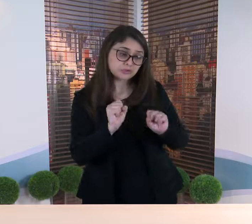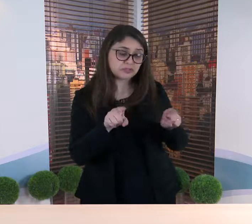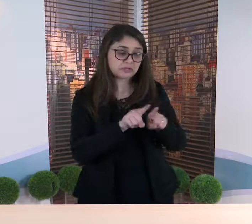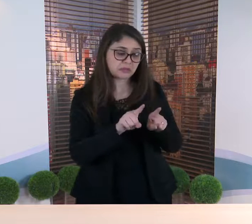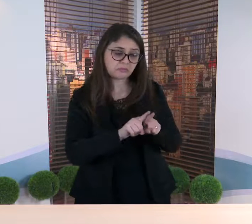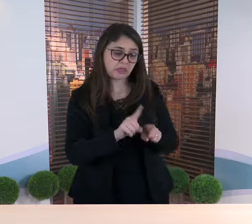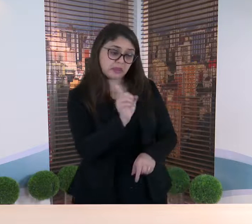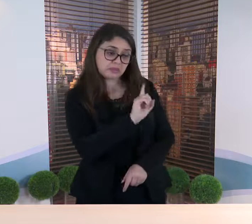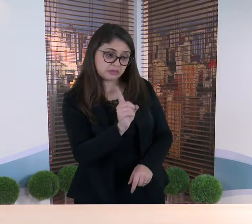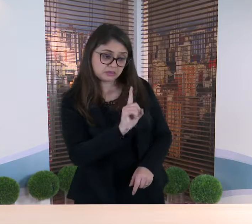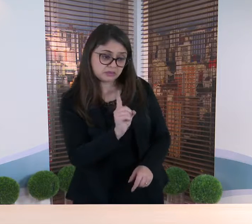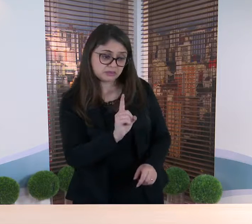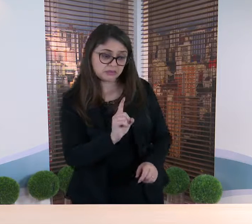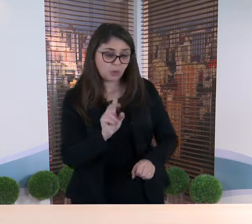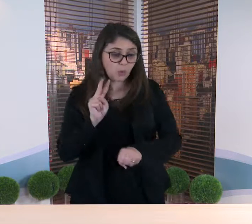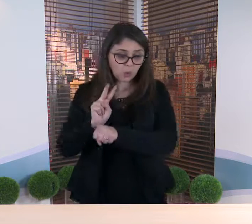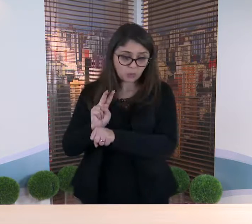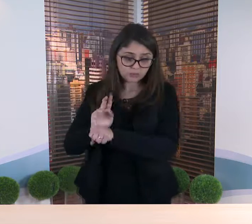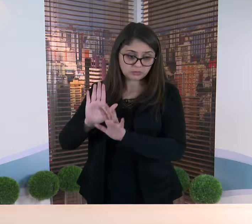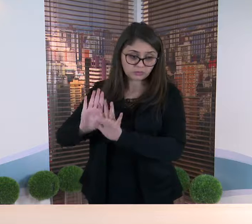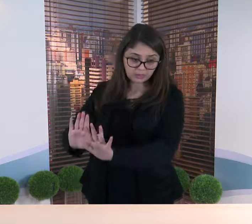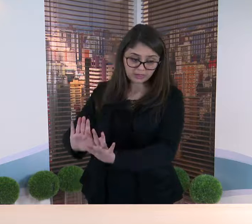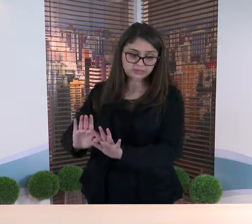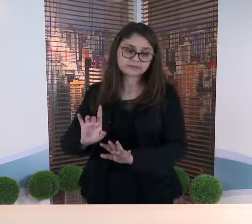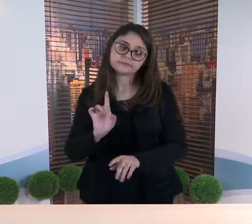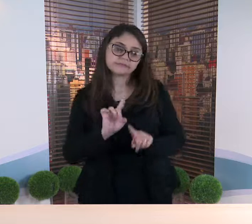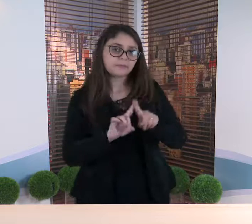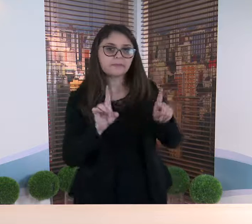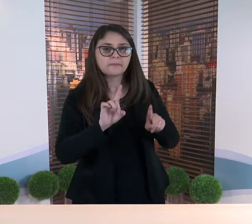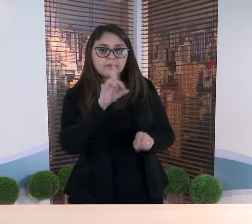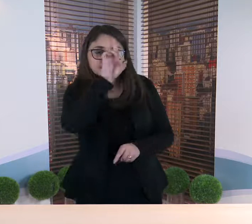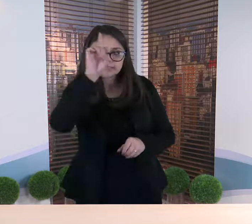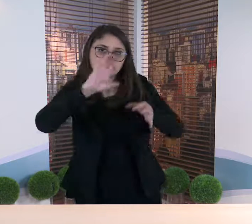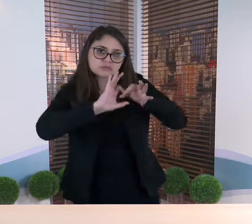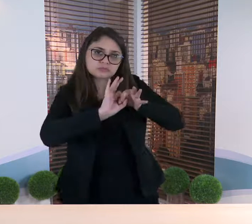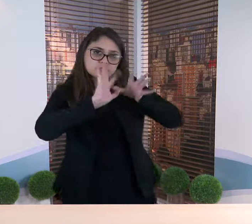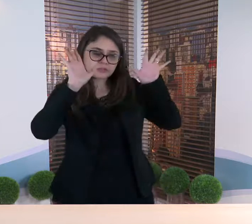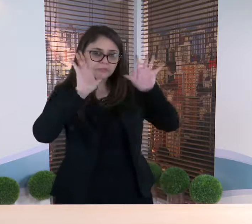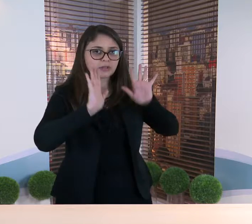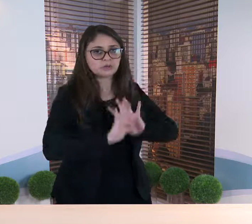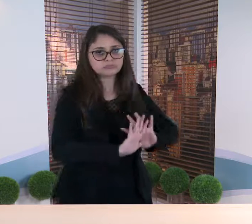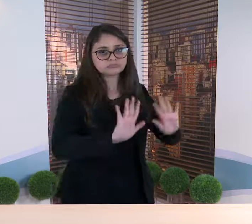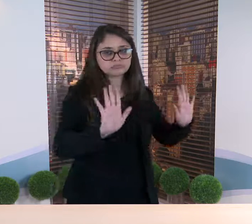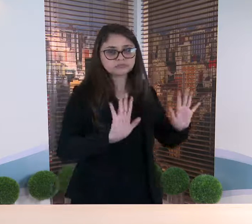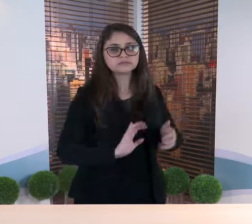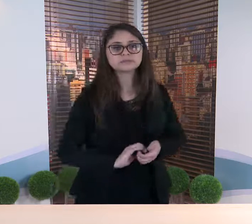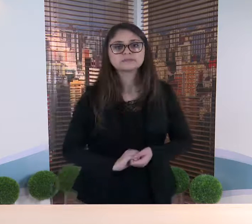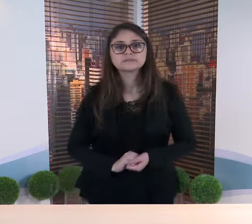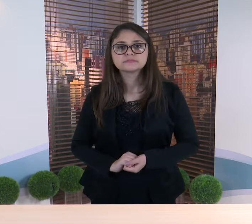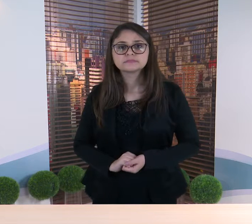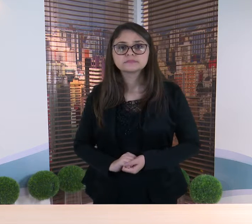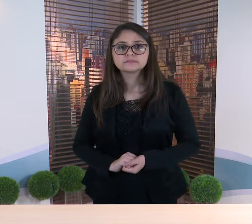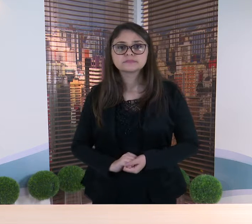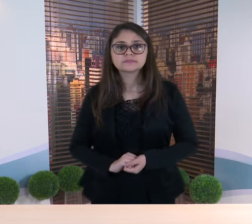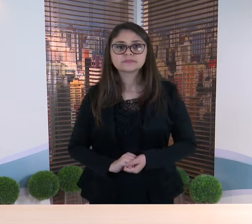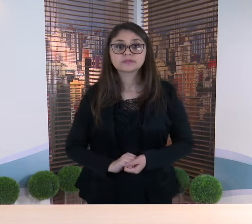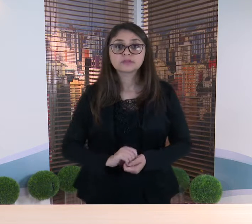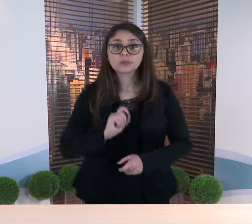permitir. Erwin Lutzer destaca precisamente neste ponto. No próprio ato